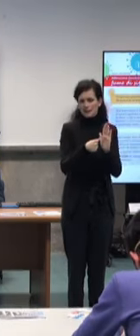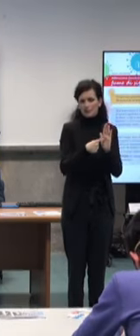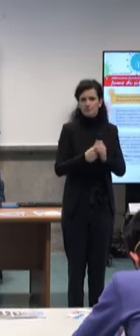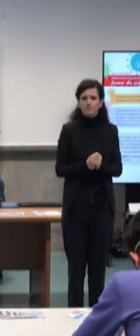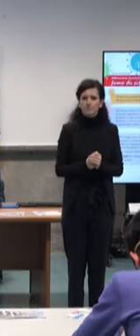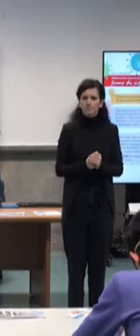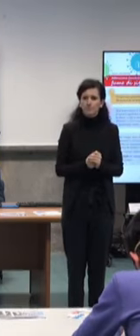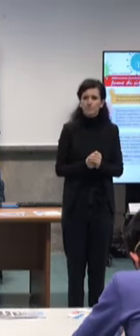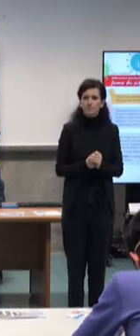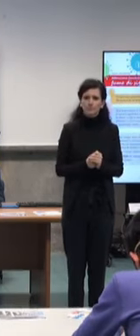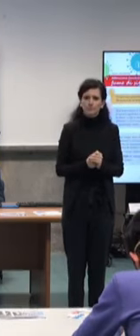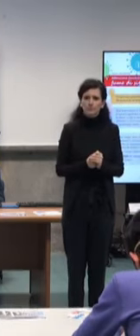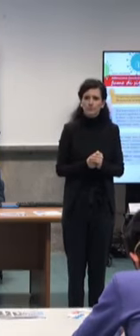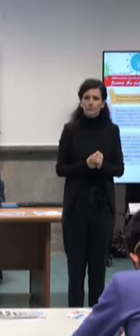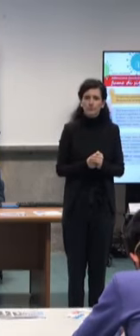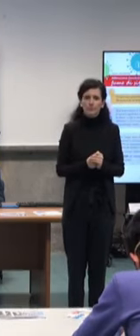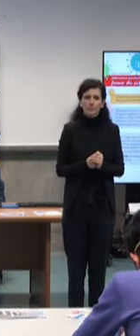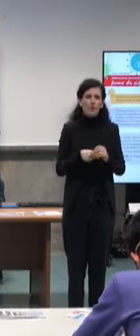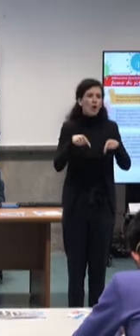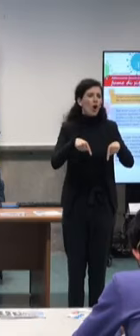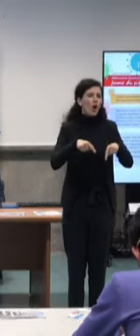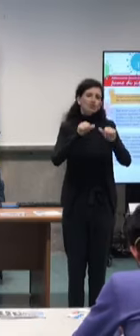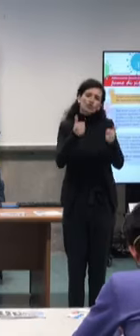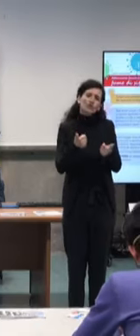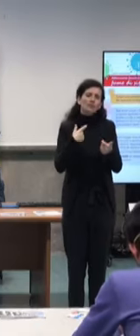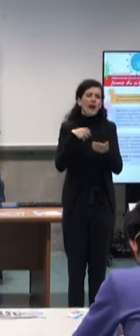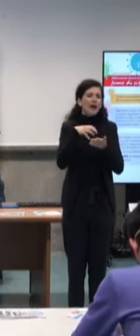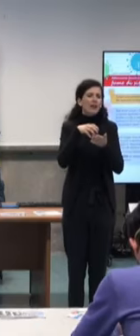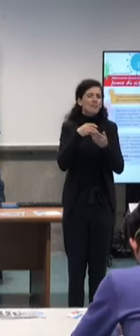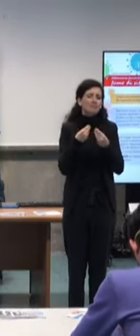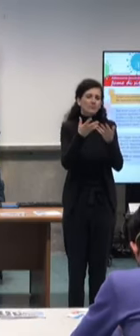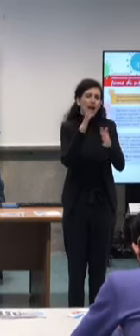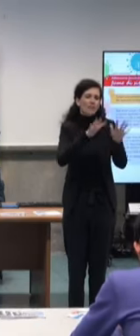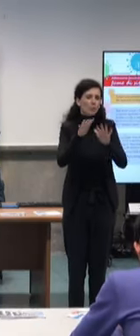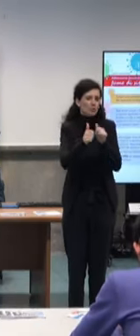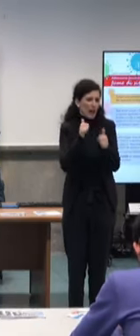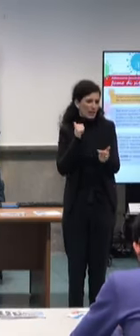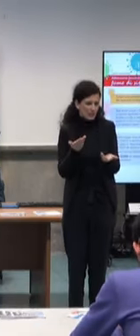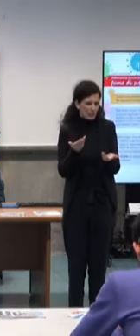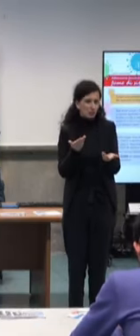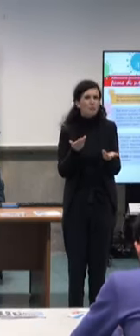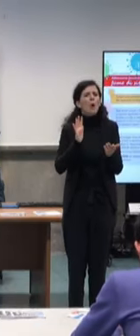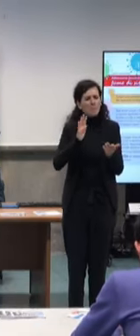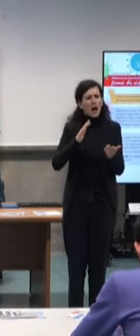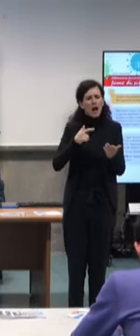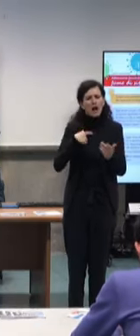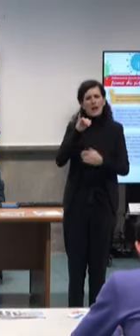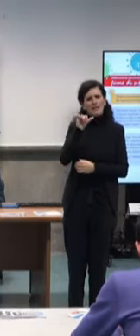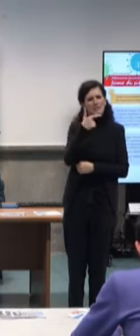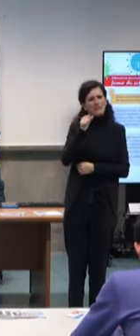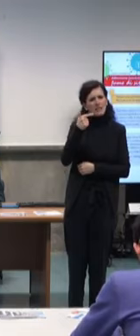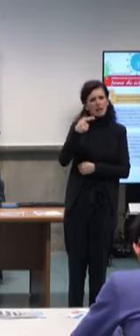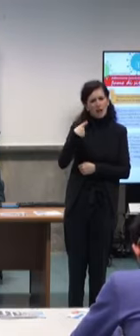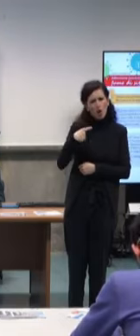vi ho dato un'anticipazione però come avete visto non abbiamo fatto associazioni lo stiamo indagando coni sta stiamo lavorando